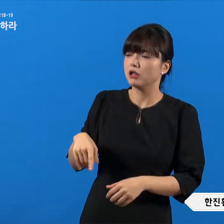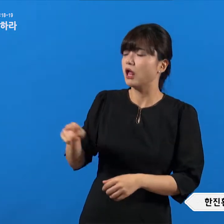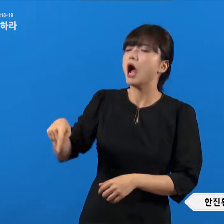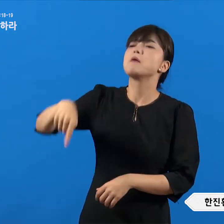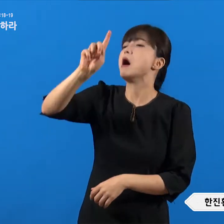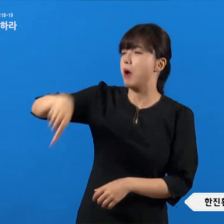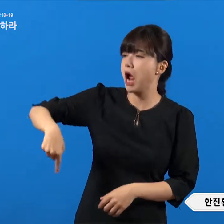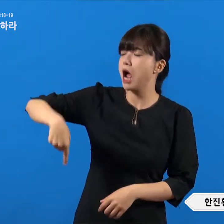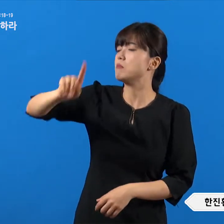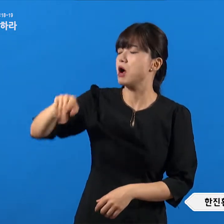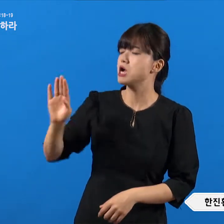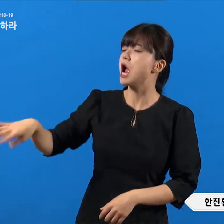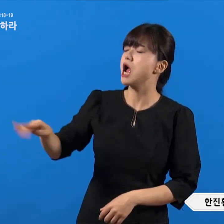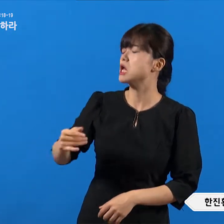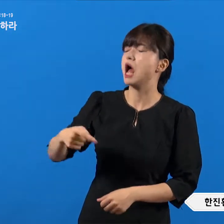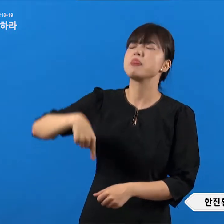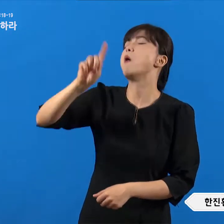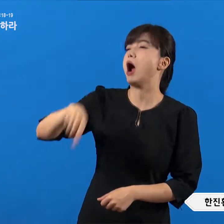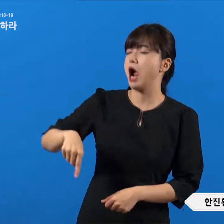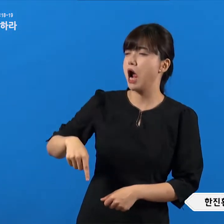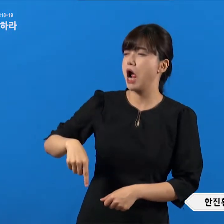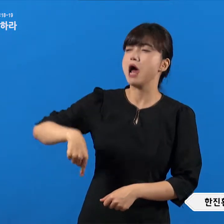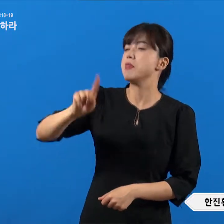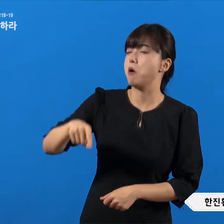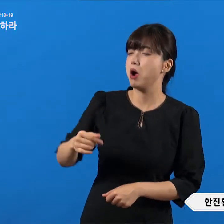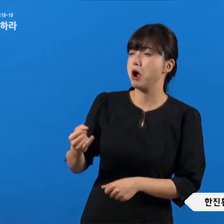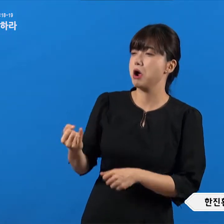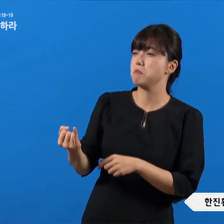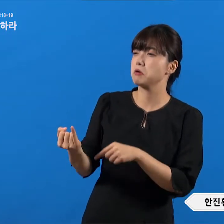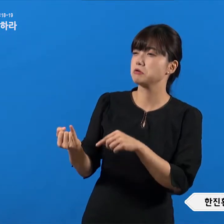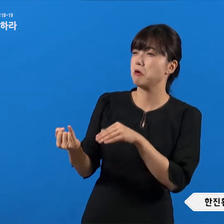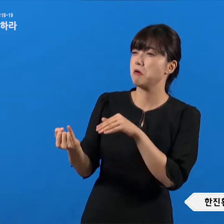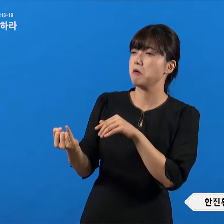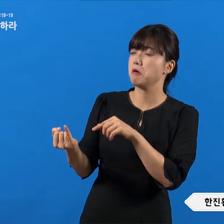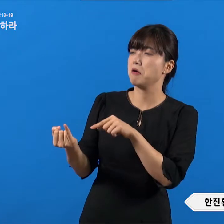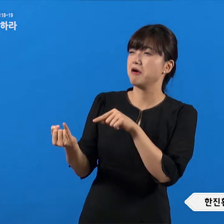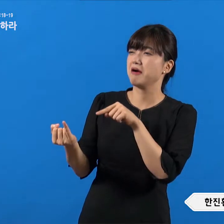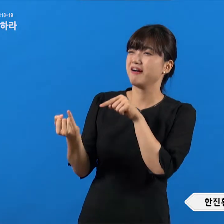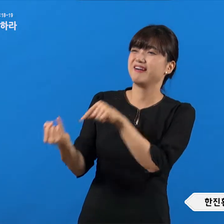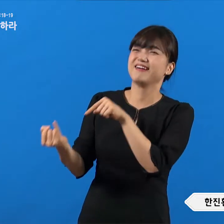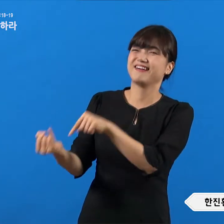밀어낸답니다. 네가 한번 가봐라 하면서 발로 밀어냅니다.